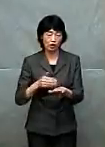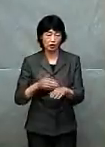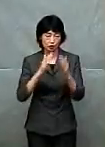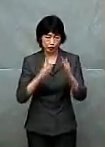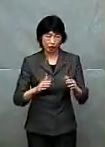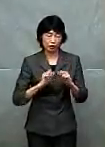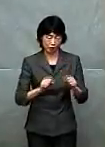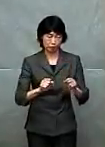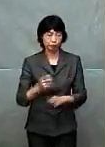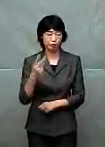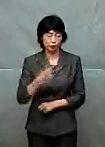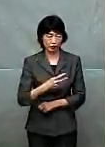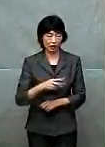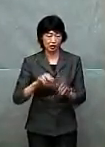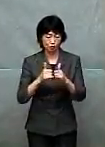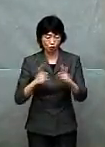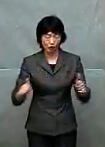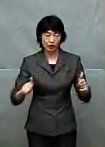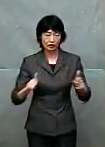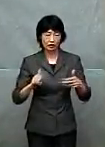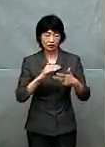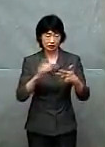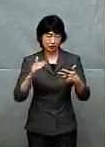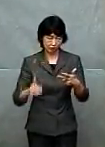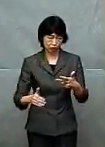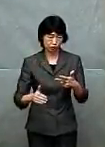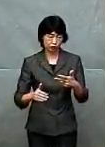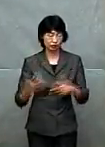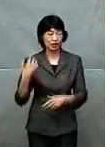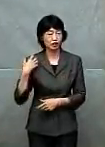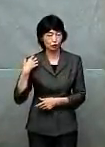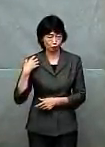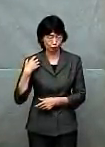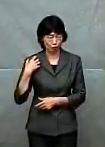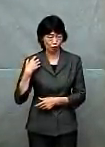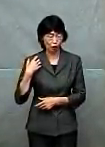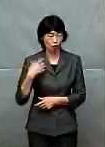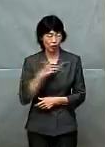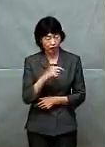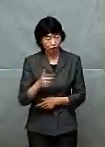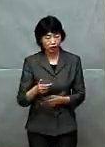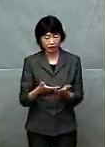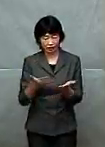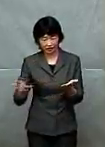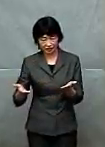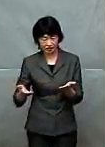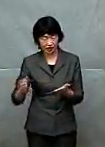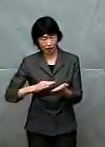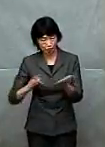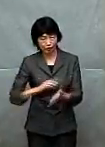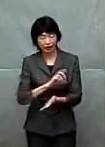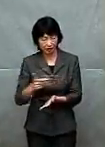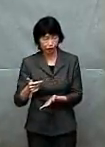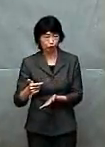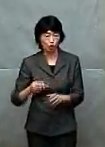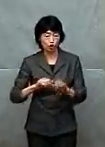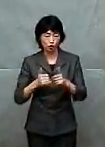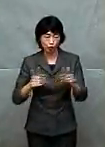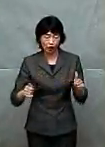害者施設事業所による展示販売を行う障害者ワークフェアが開催されます。